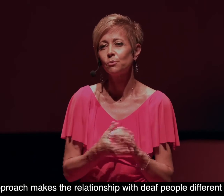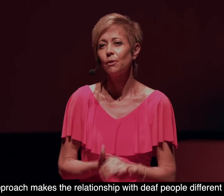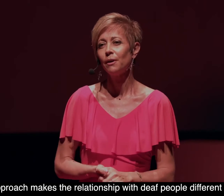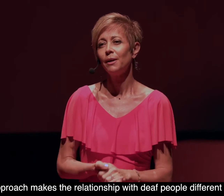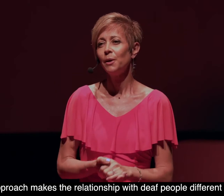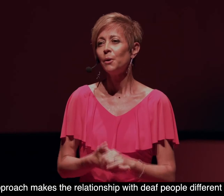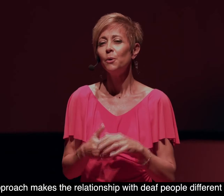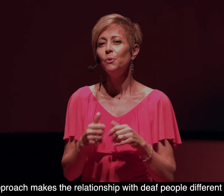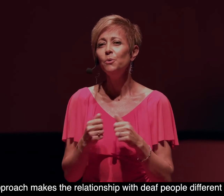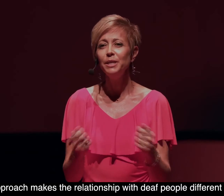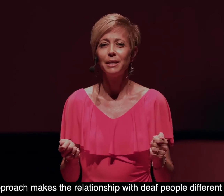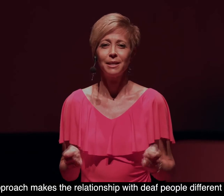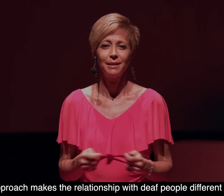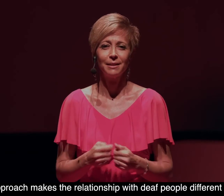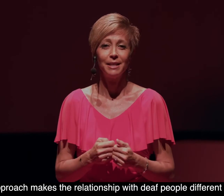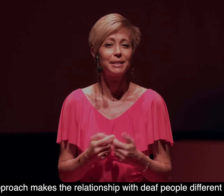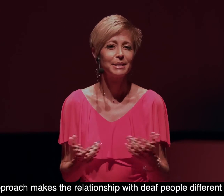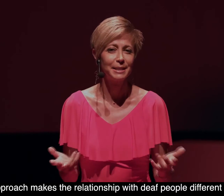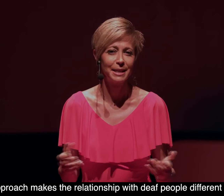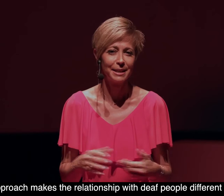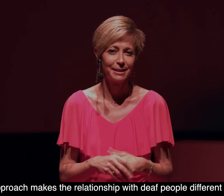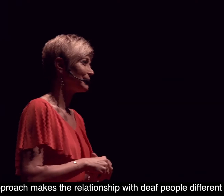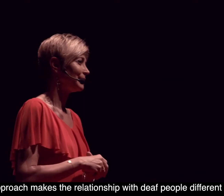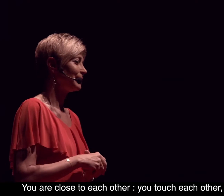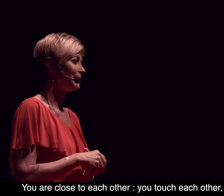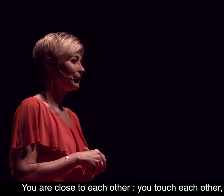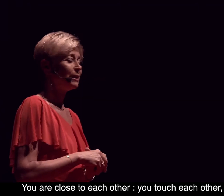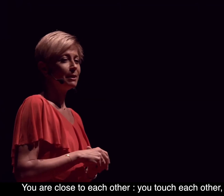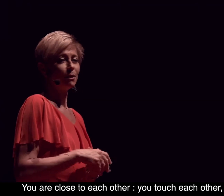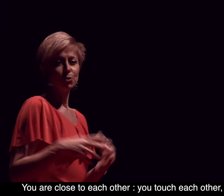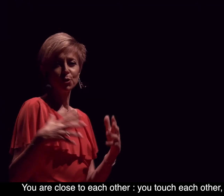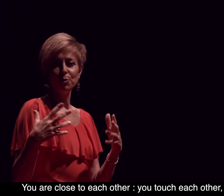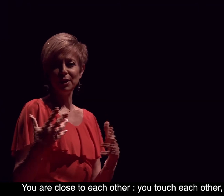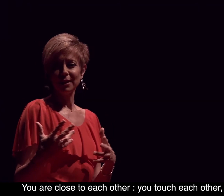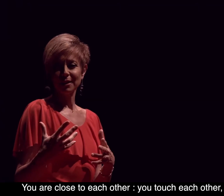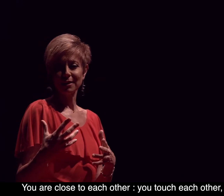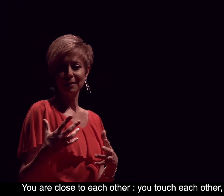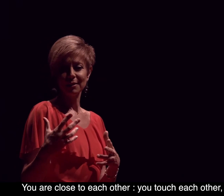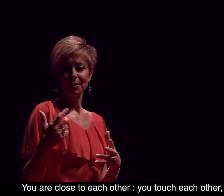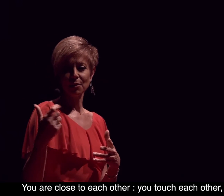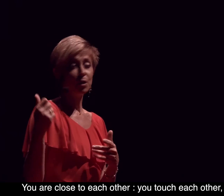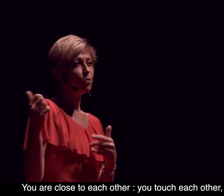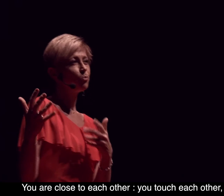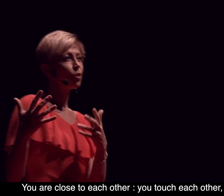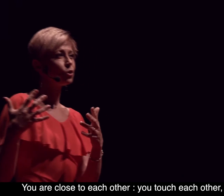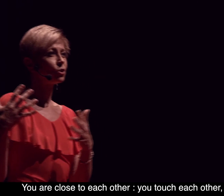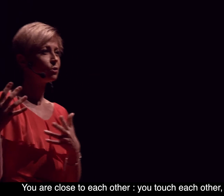sourds unique et sincère. Lorsqu'on communique, on est plus proche